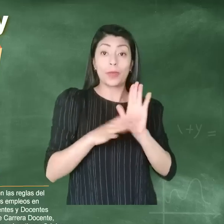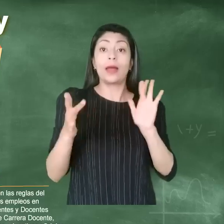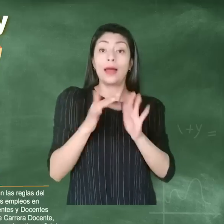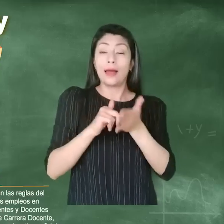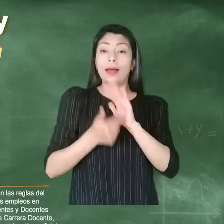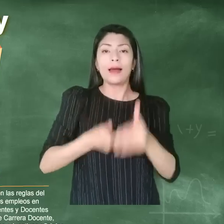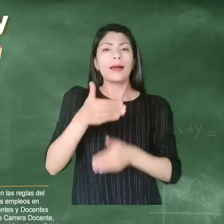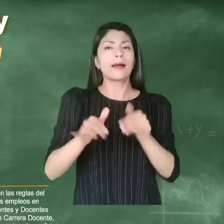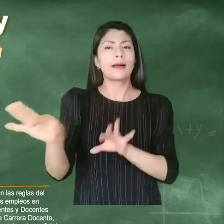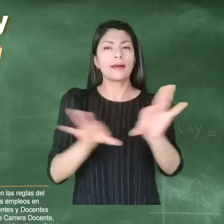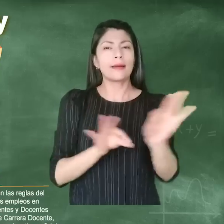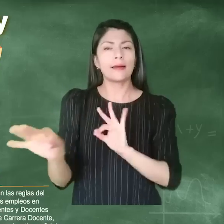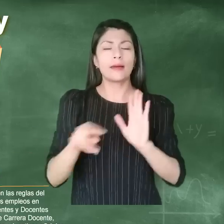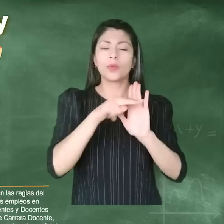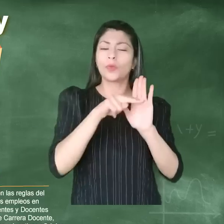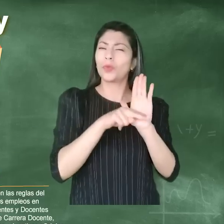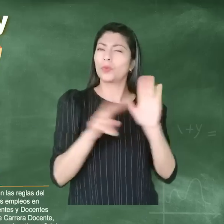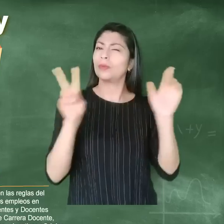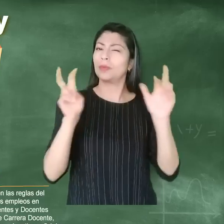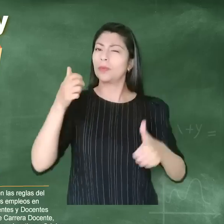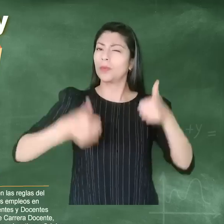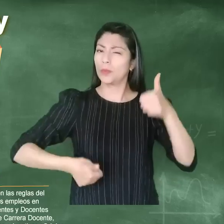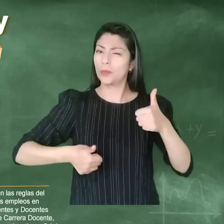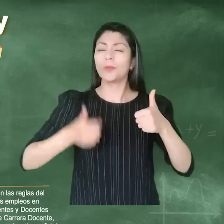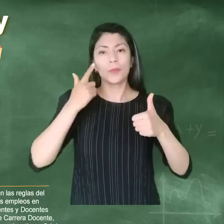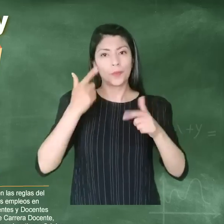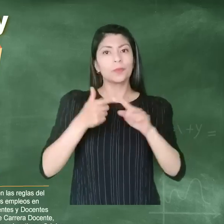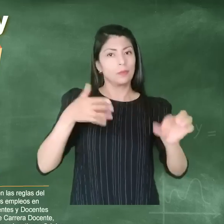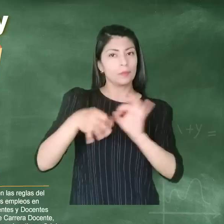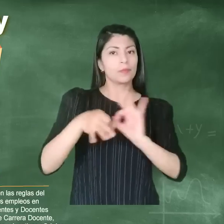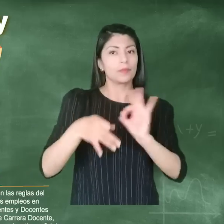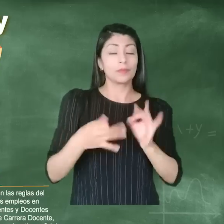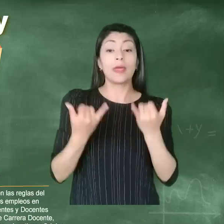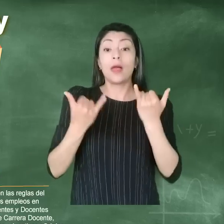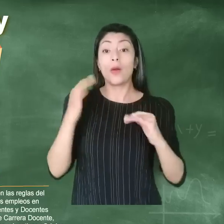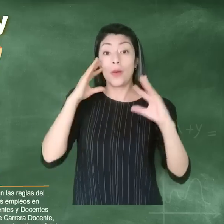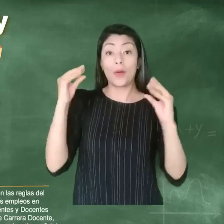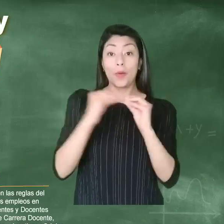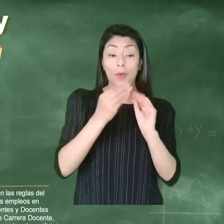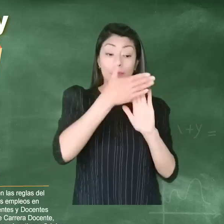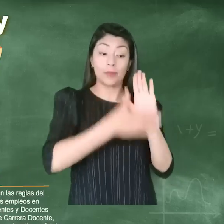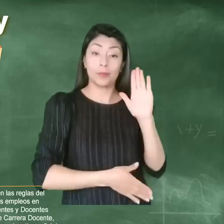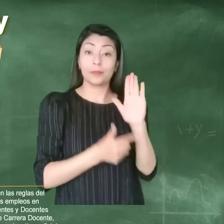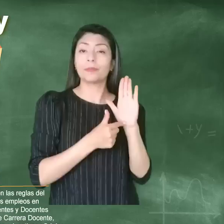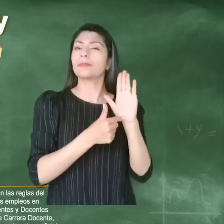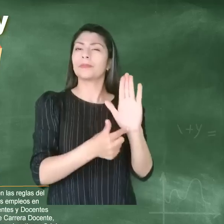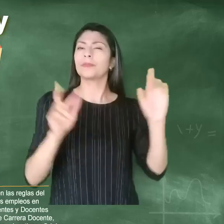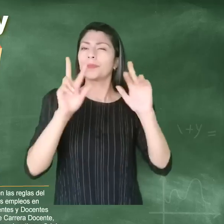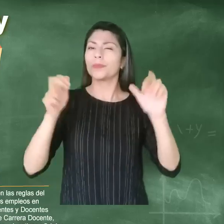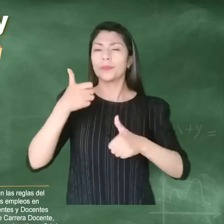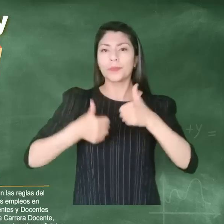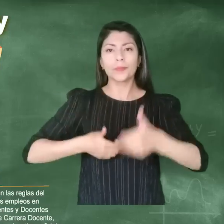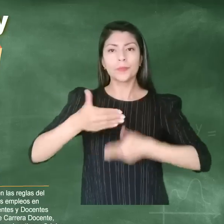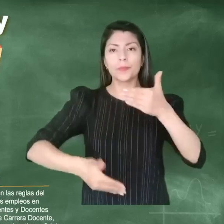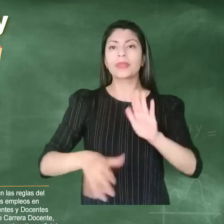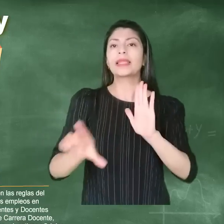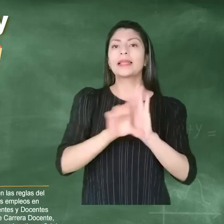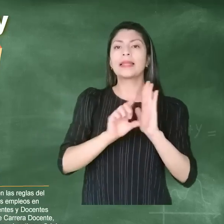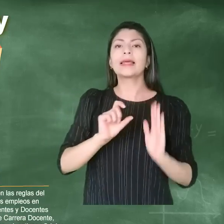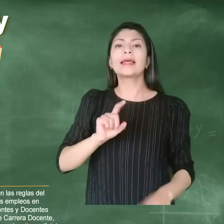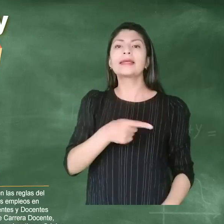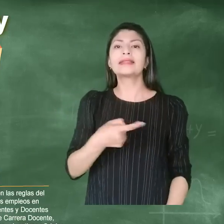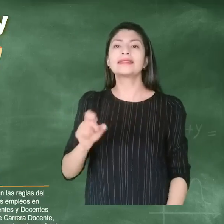el proceso de selección. El proceso de selección que se convoca mediante el presente acuerdo se regirá de